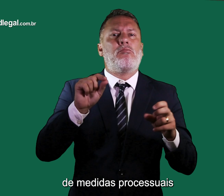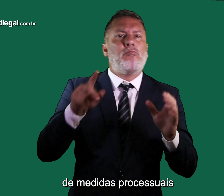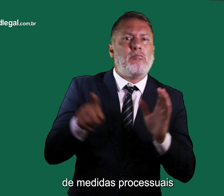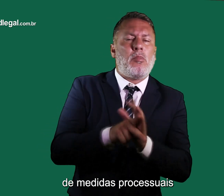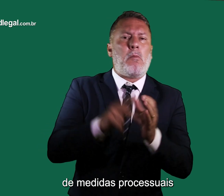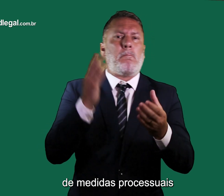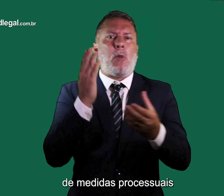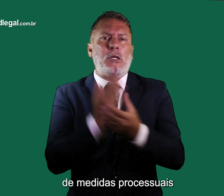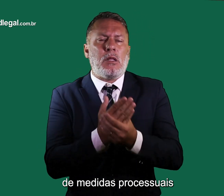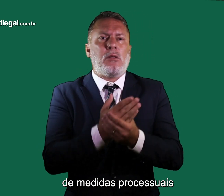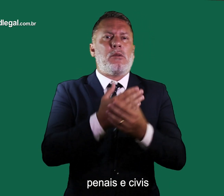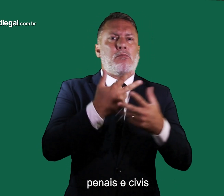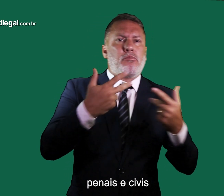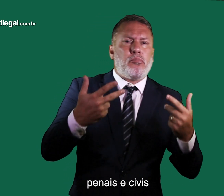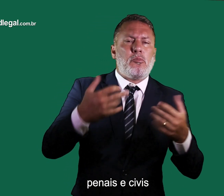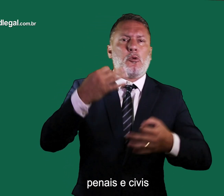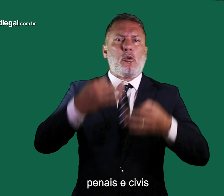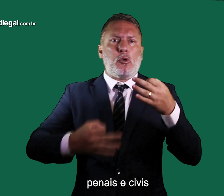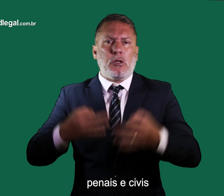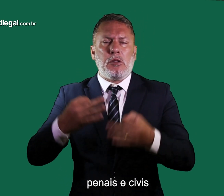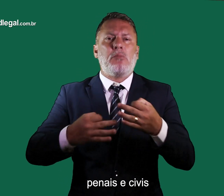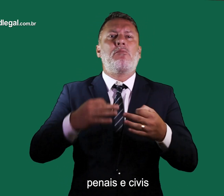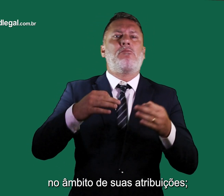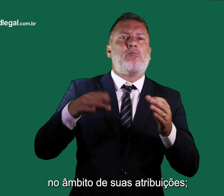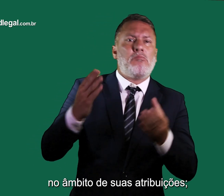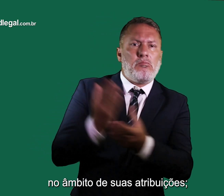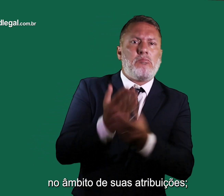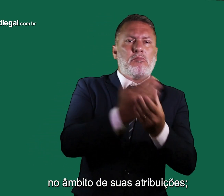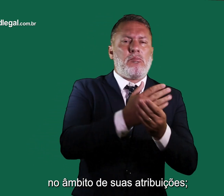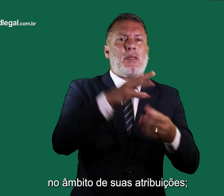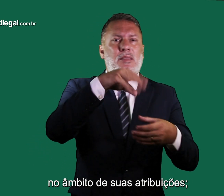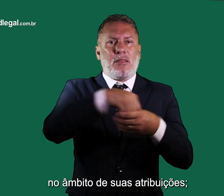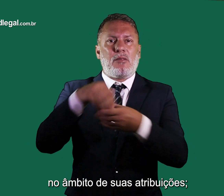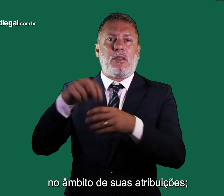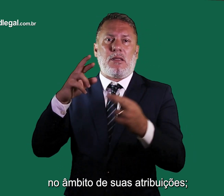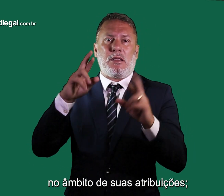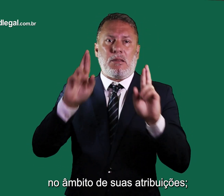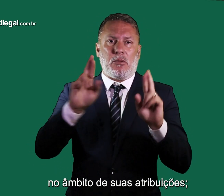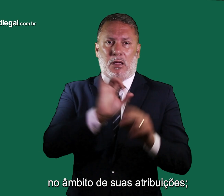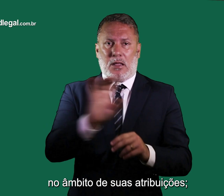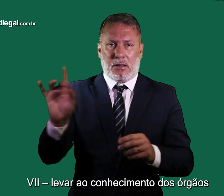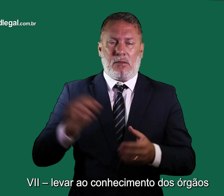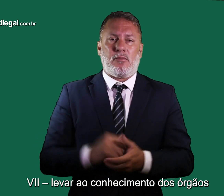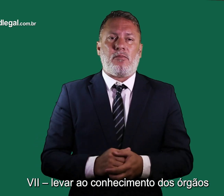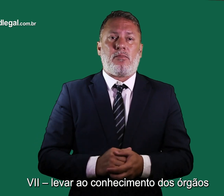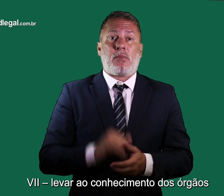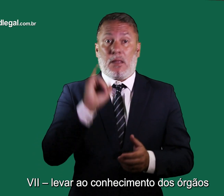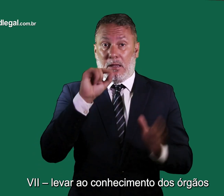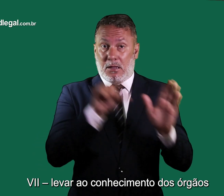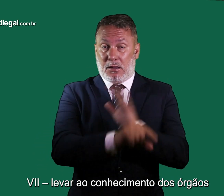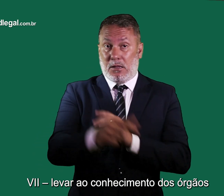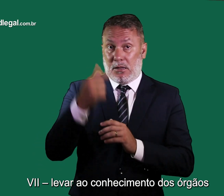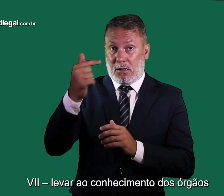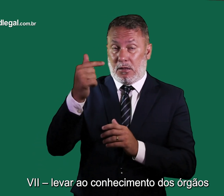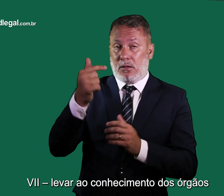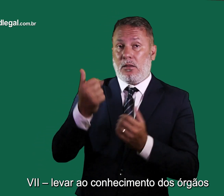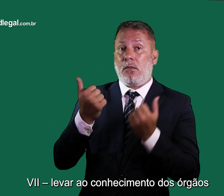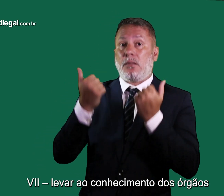medidas processuais, penais e civis no âmbito de suas atribuições. Inciso 7. Levar ao conhecimento